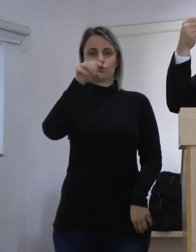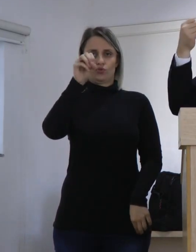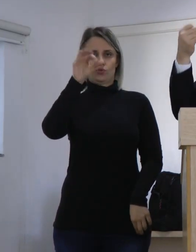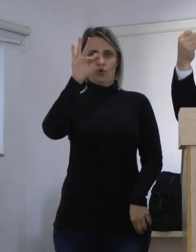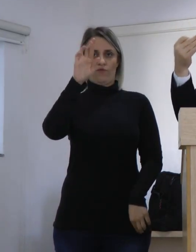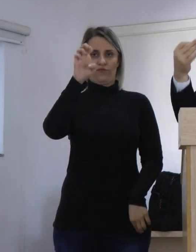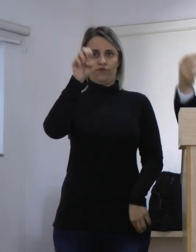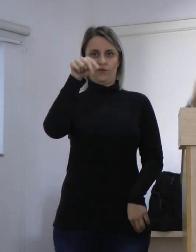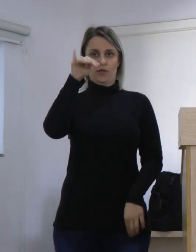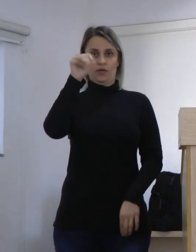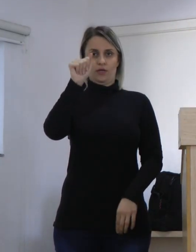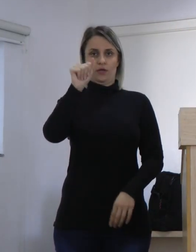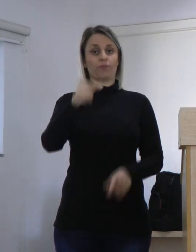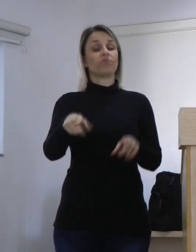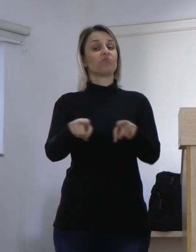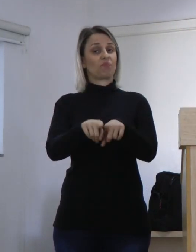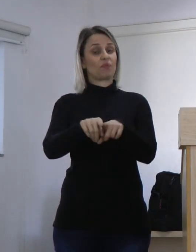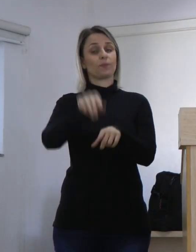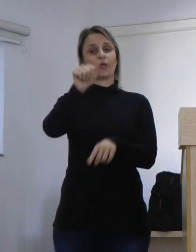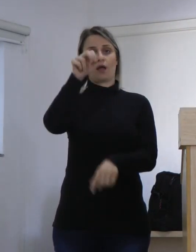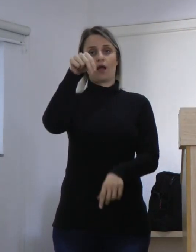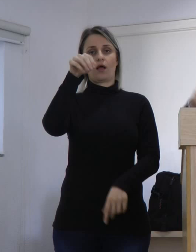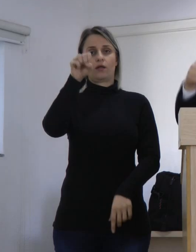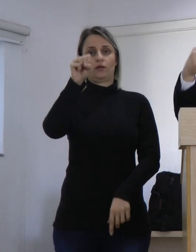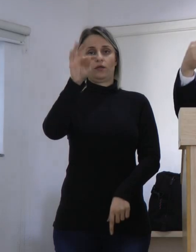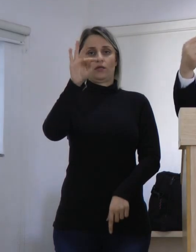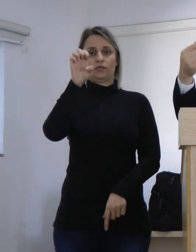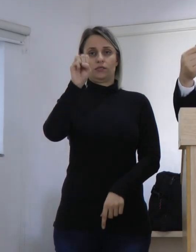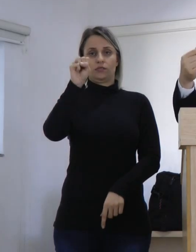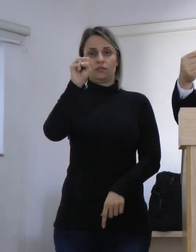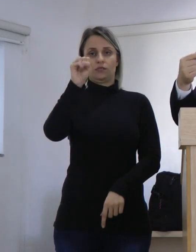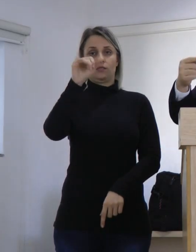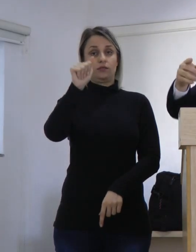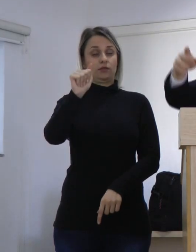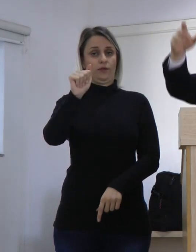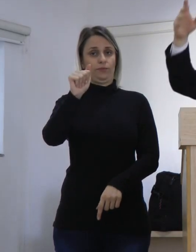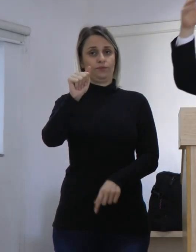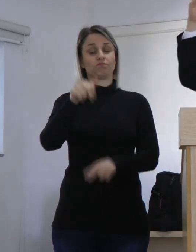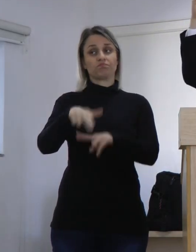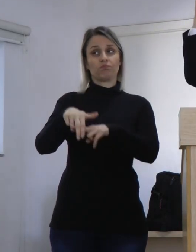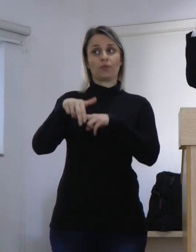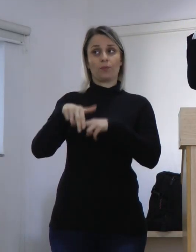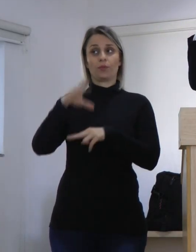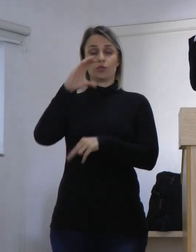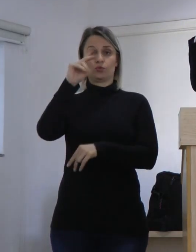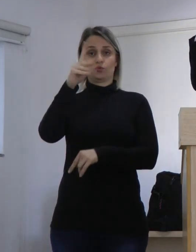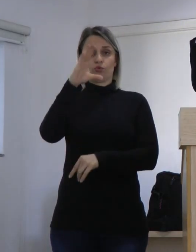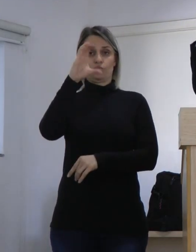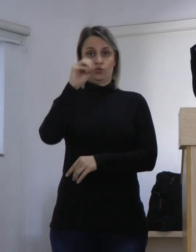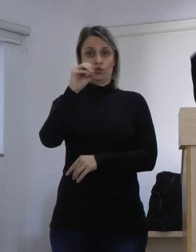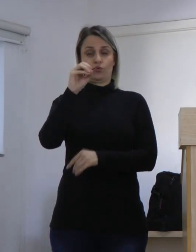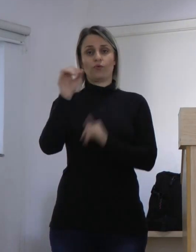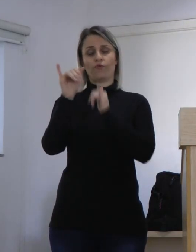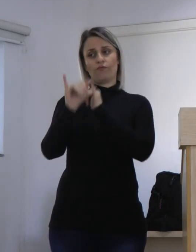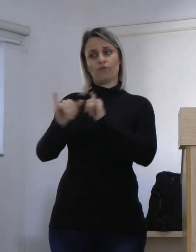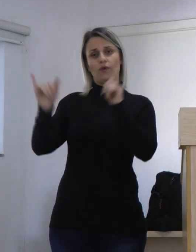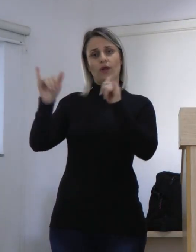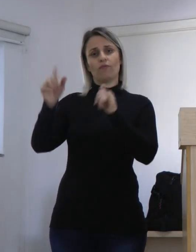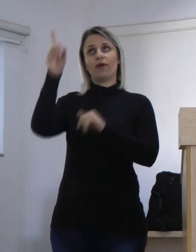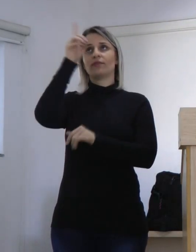Temos a anestesia. E por isso Chico dizia que Deus inspira os homens de